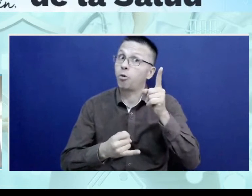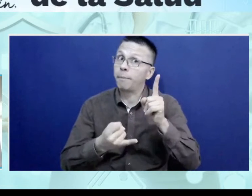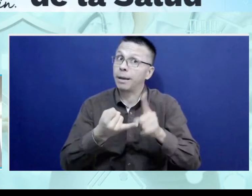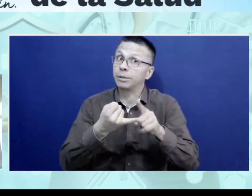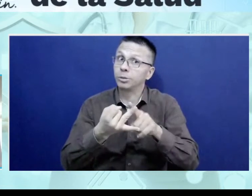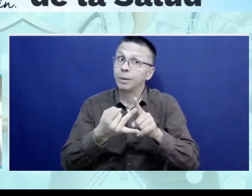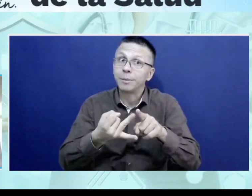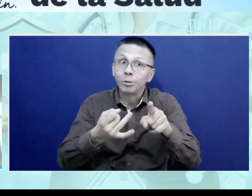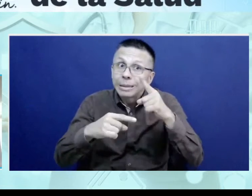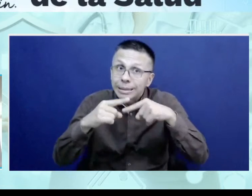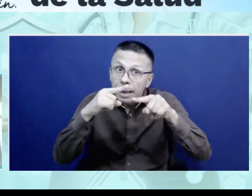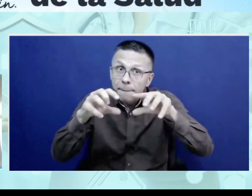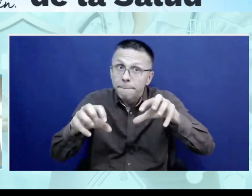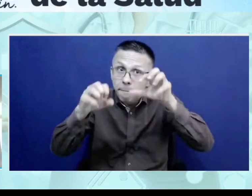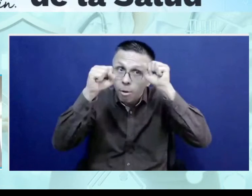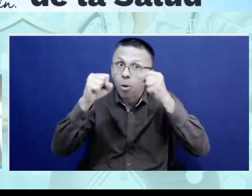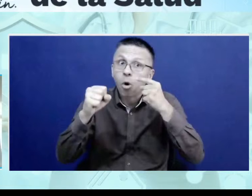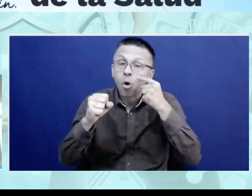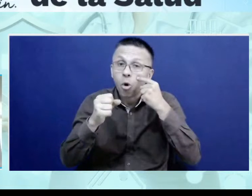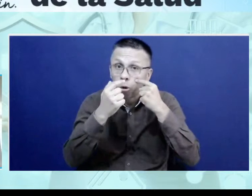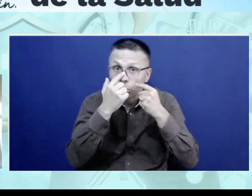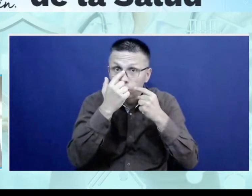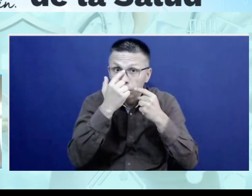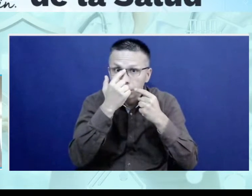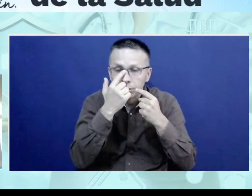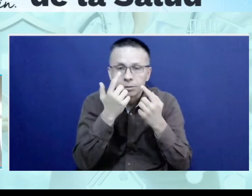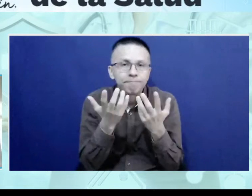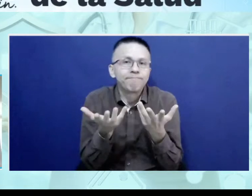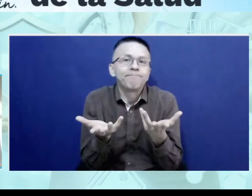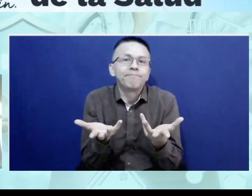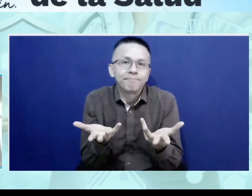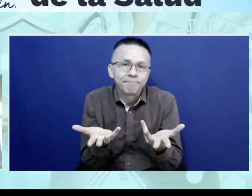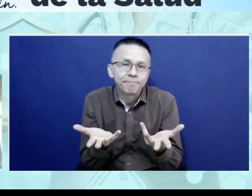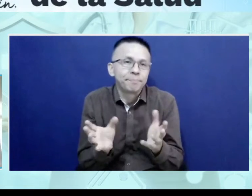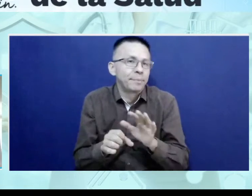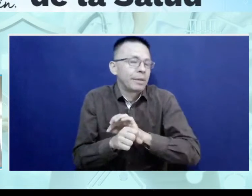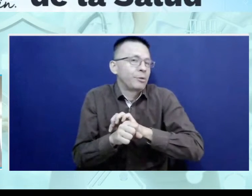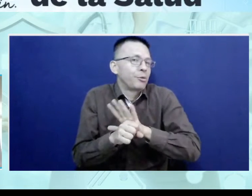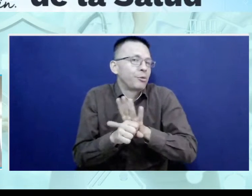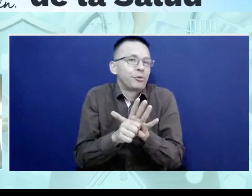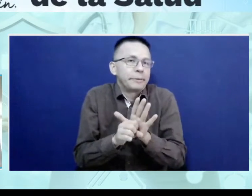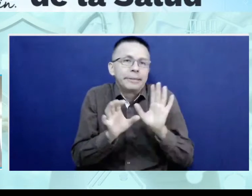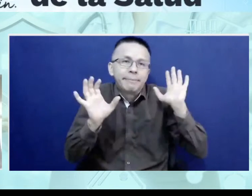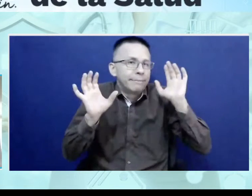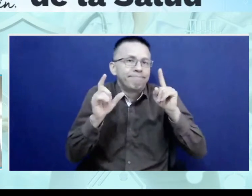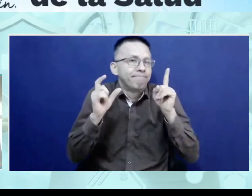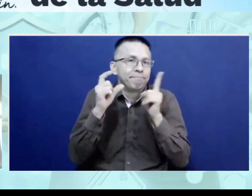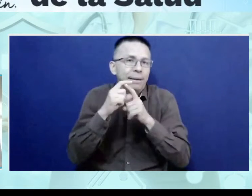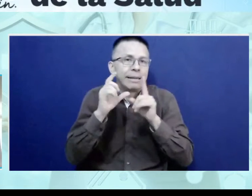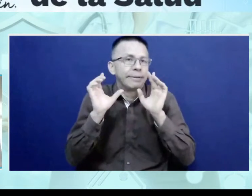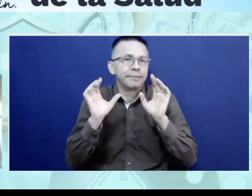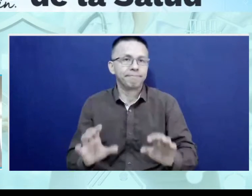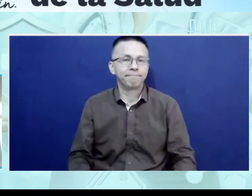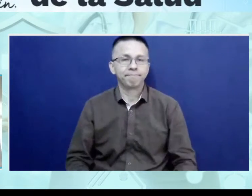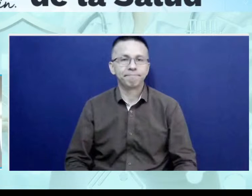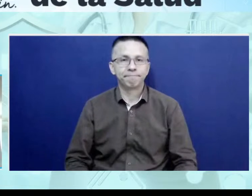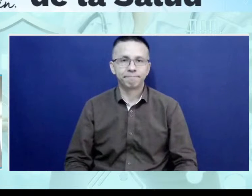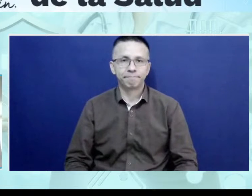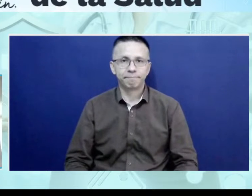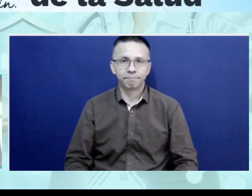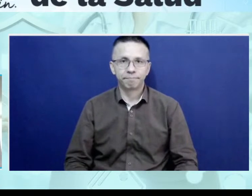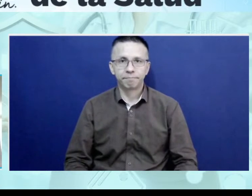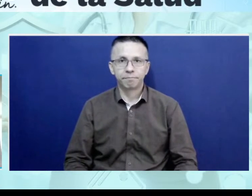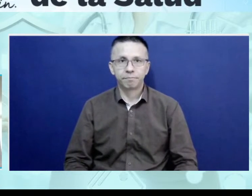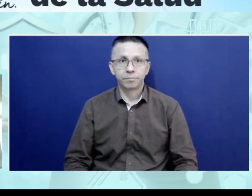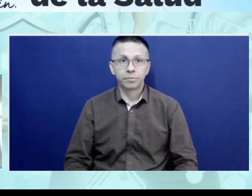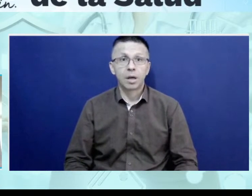entienda así, por la situación precisamente de la pandemia. Pero eso no puede llevarnos a estar